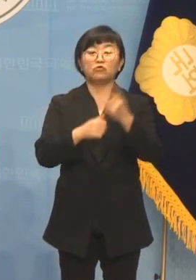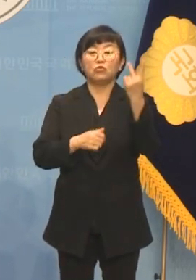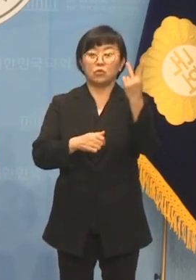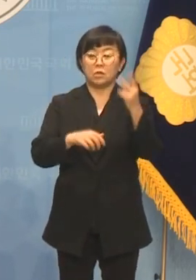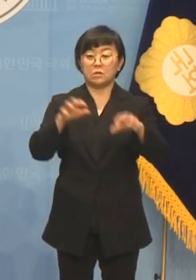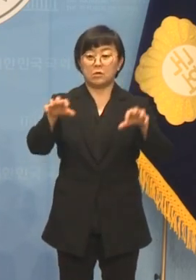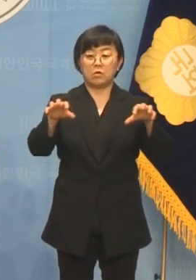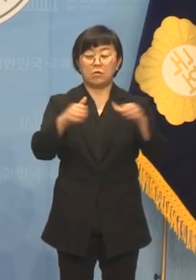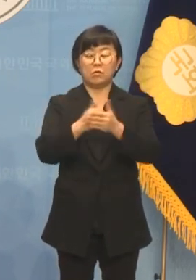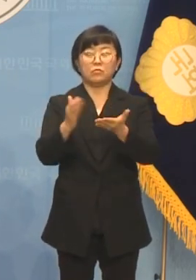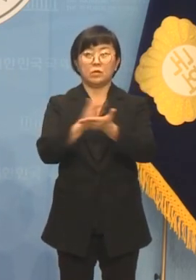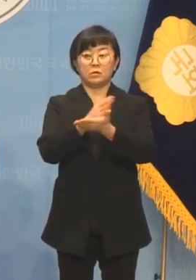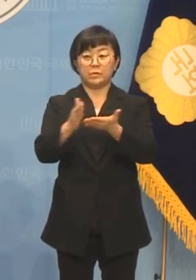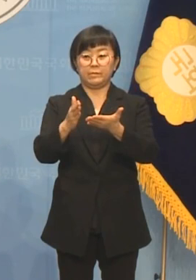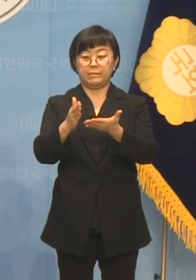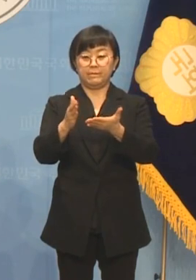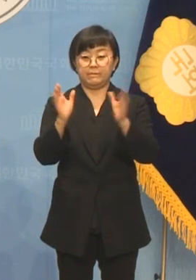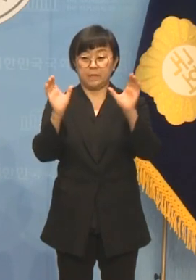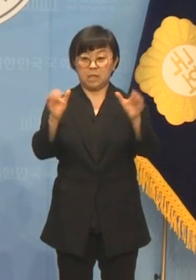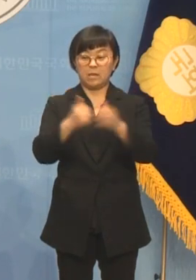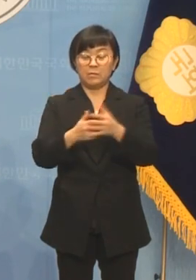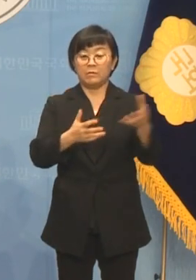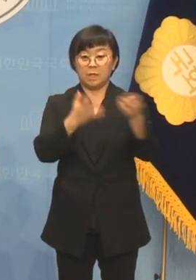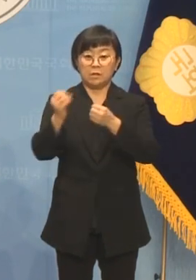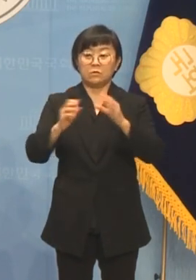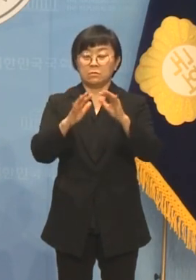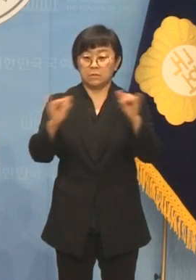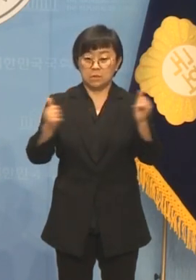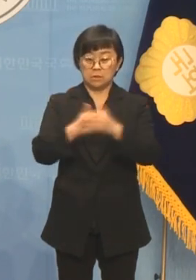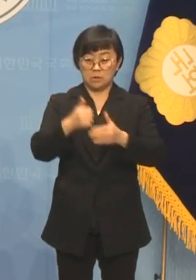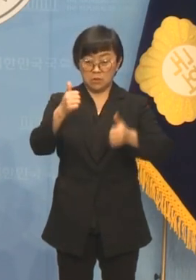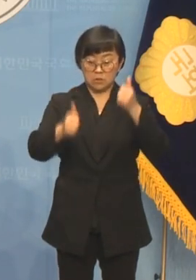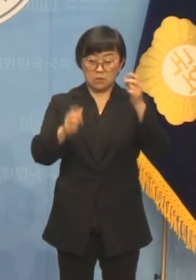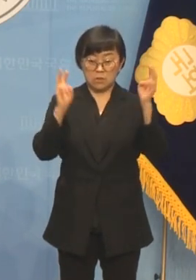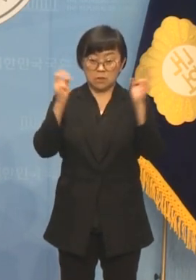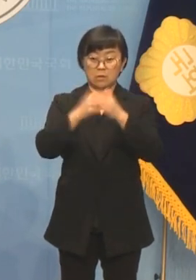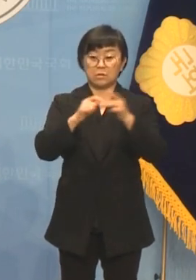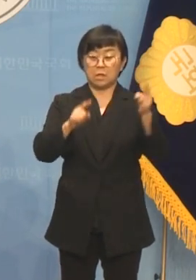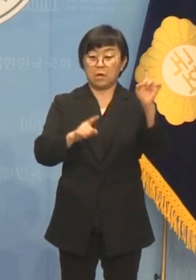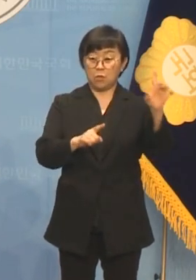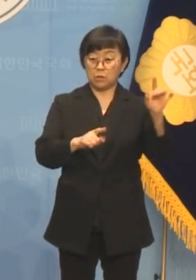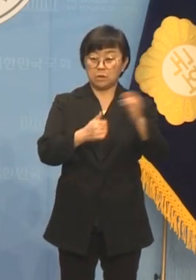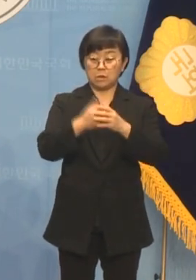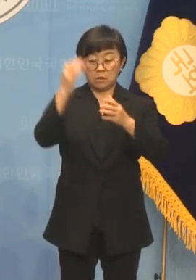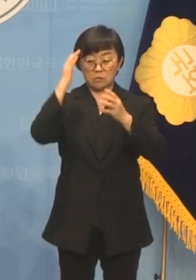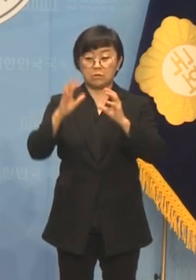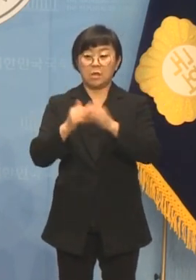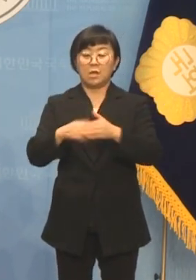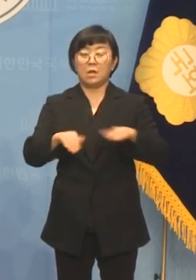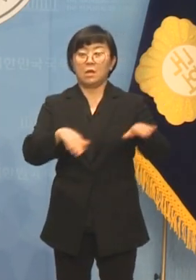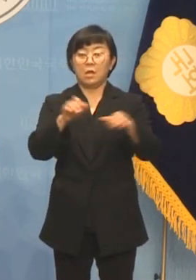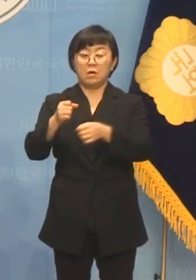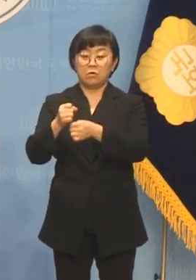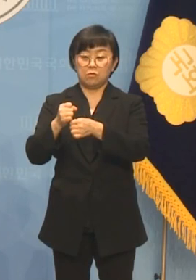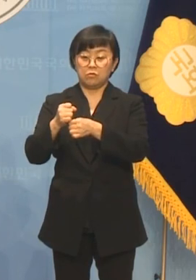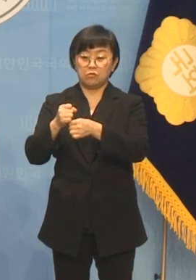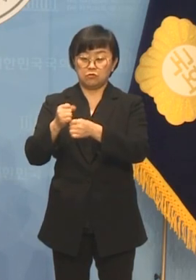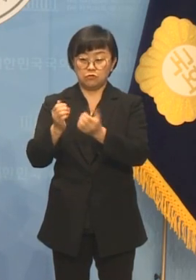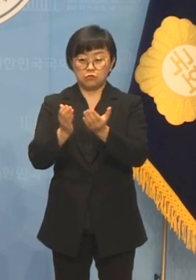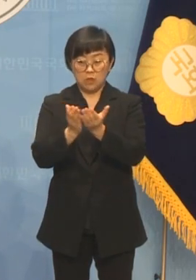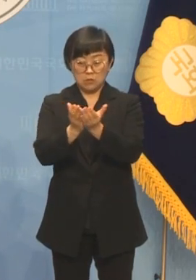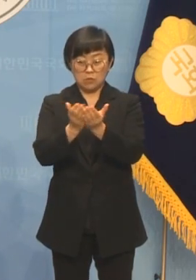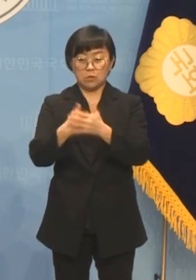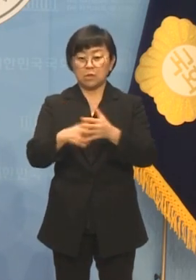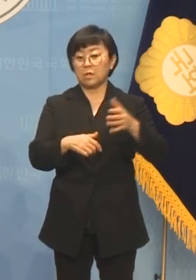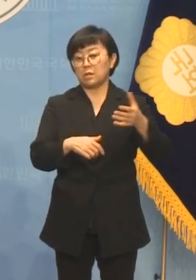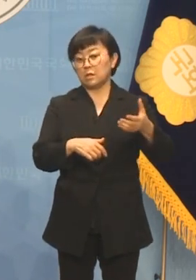곳에서 양분하고 있습니다. 많은 국민들은 경쟁업체 한 곳에서 대한민국 해군 함정 사업을 독점하는